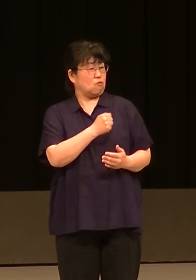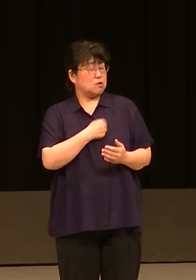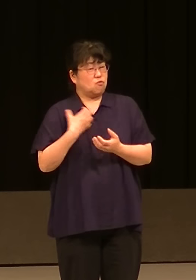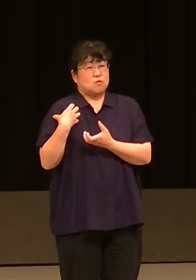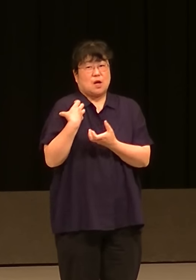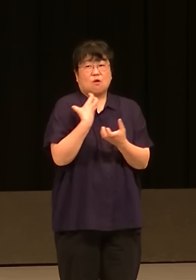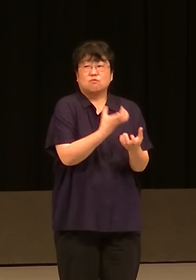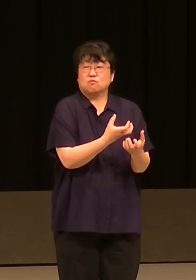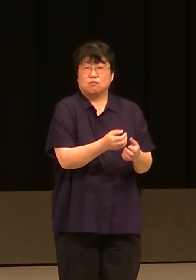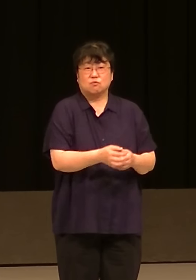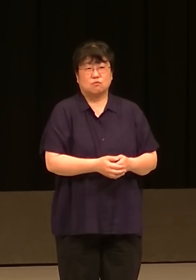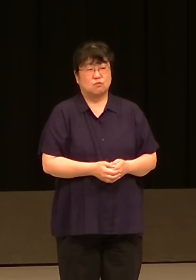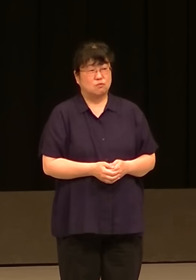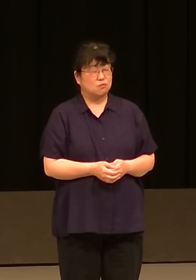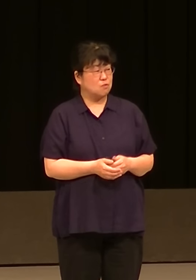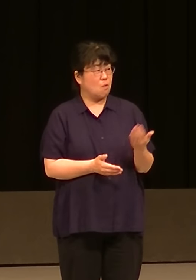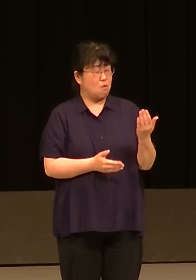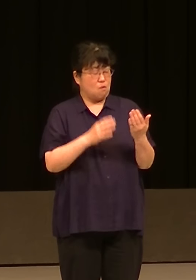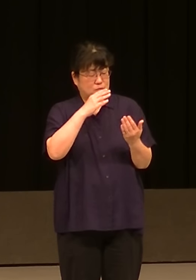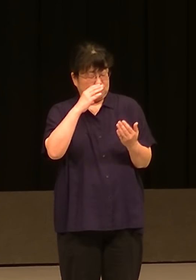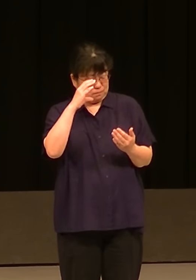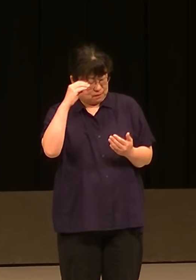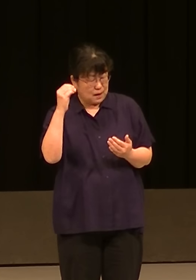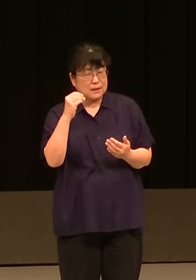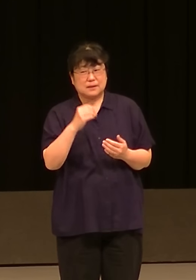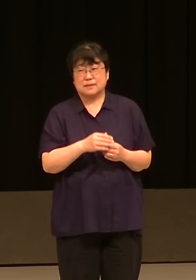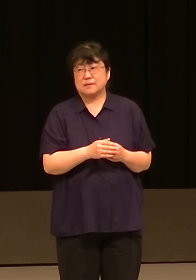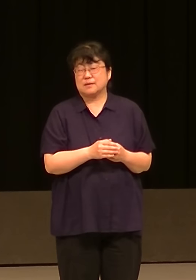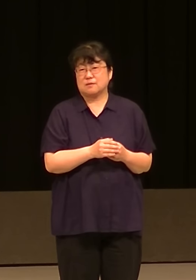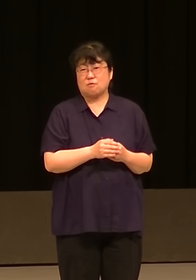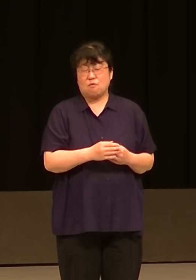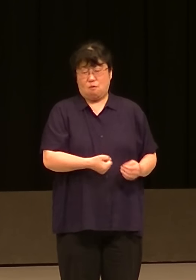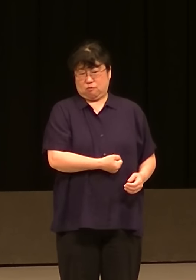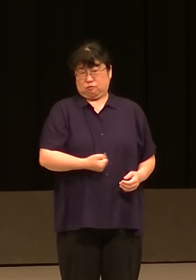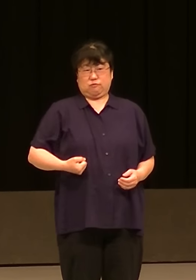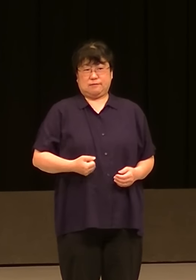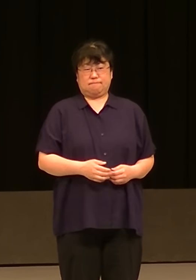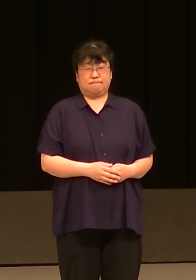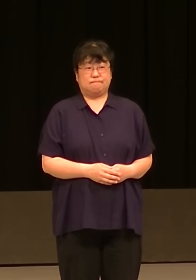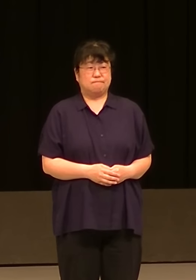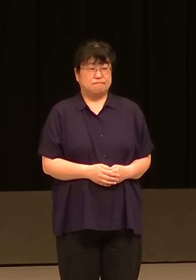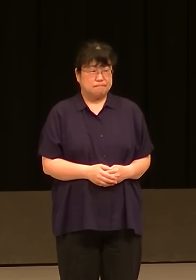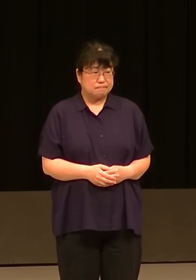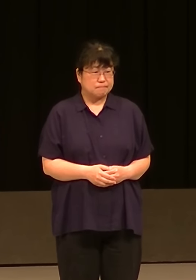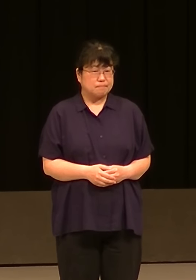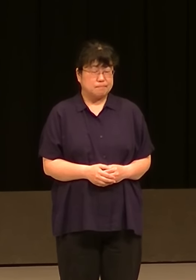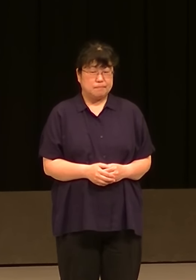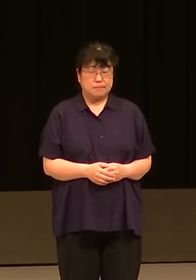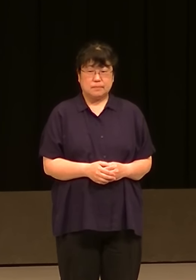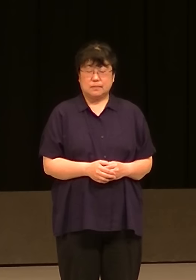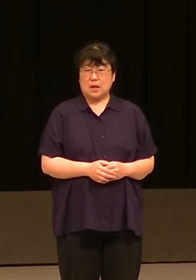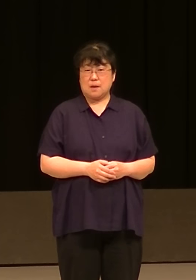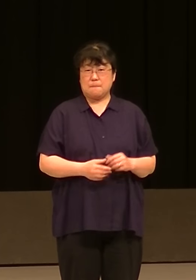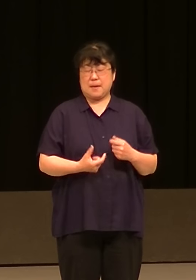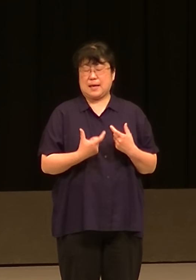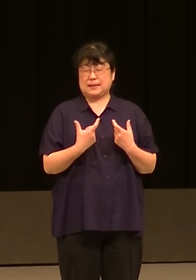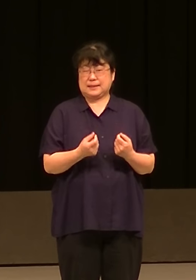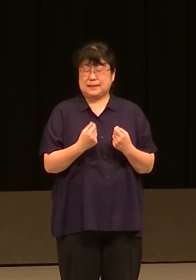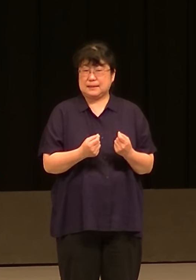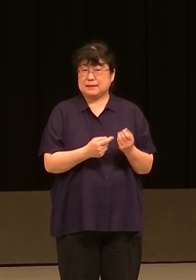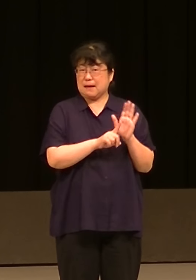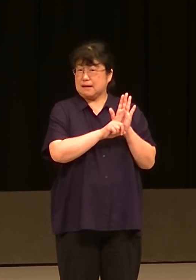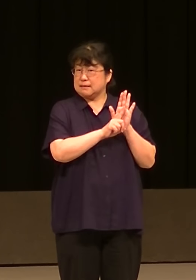すというこの素晴らしいこの勇気とこの臨然とした宣